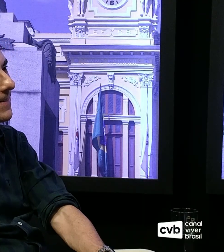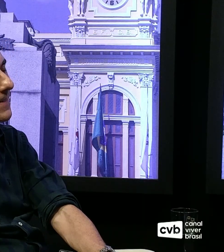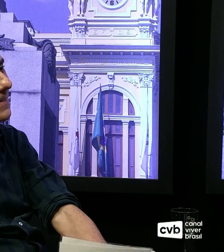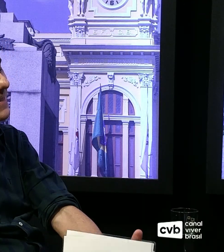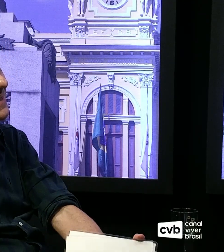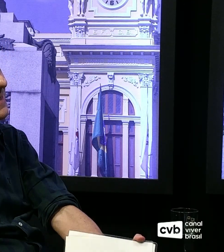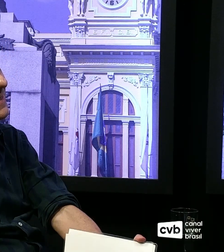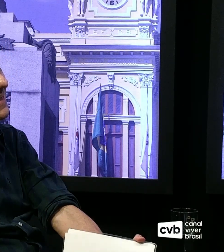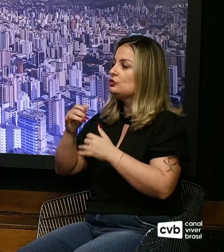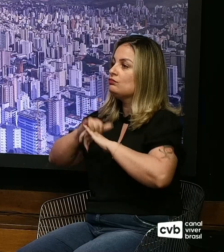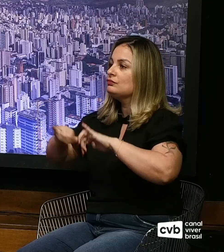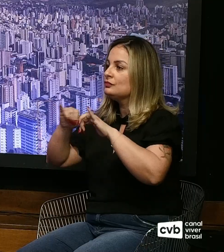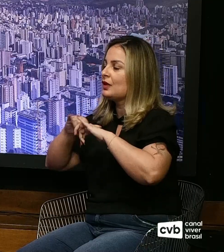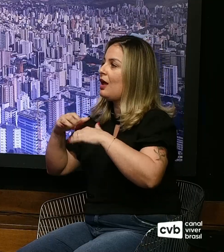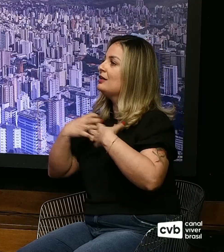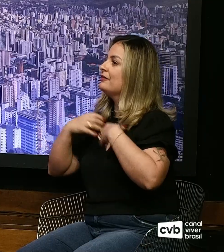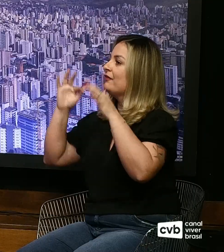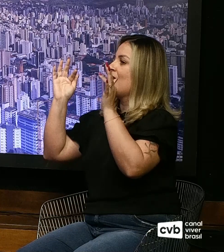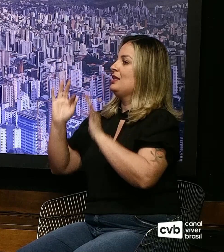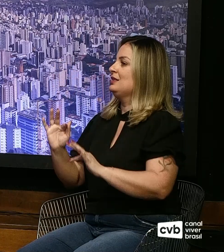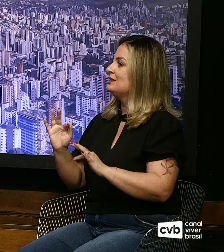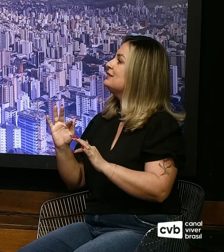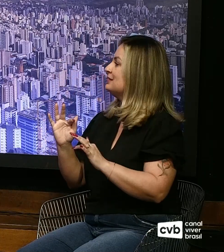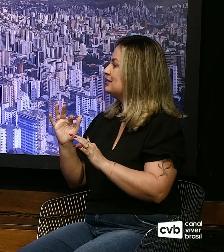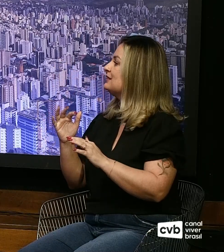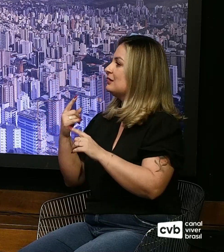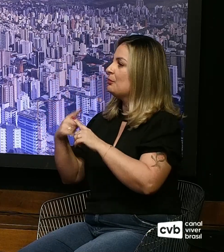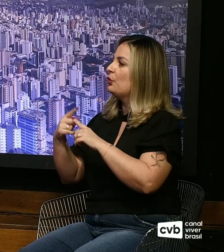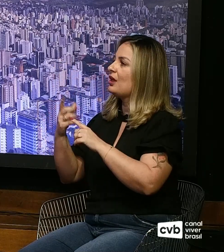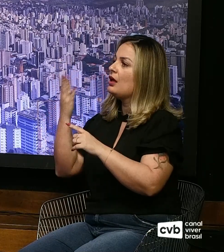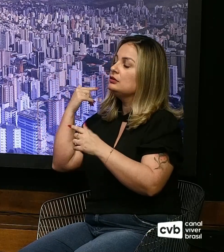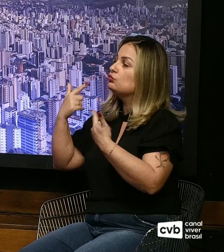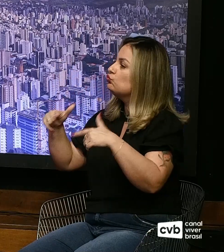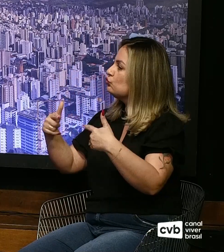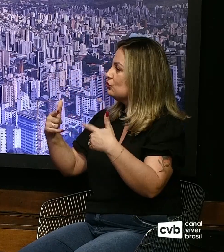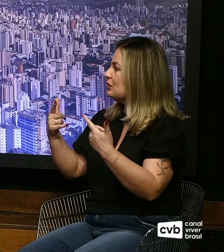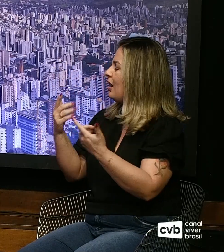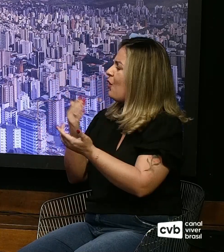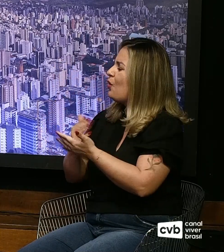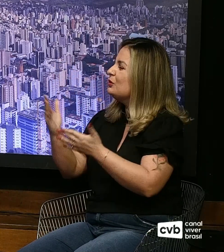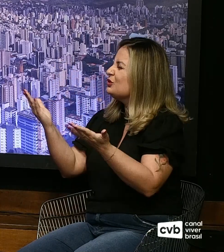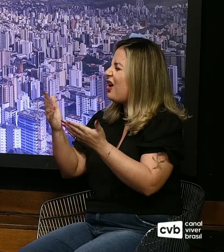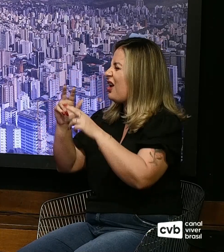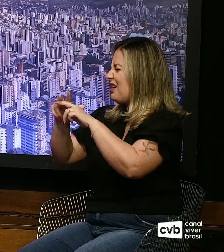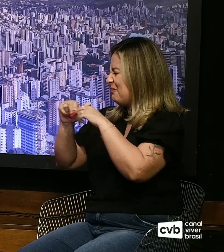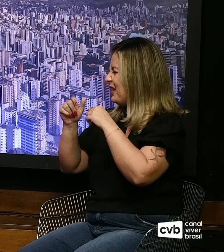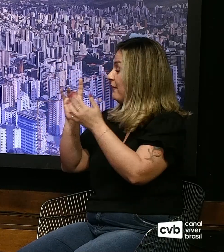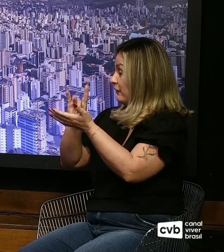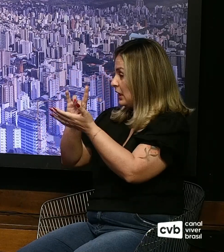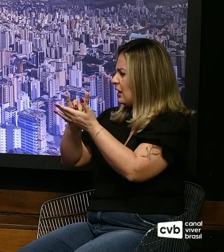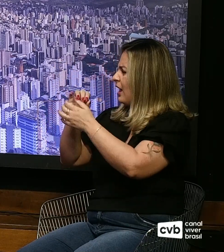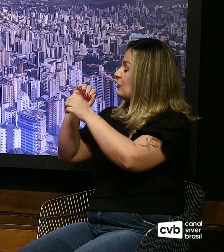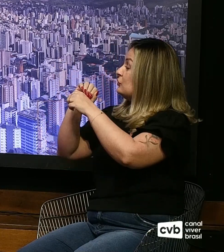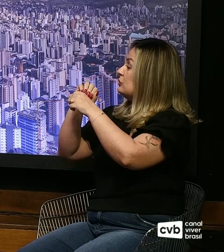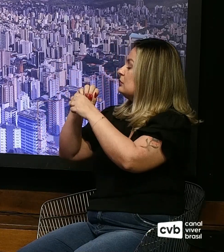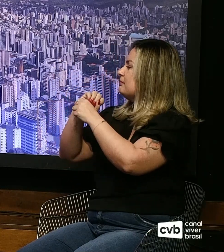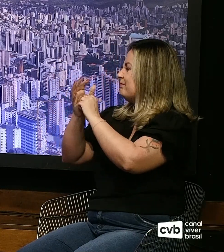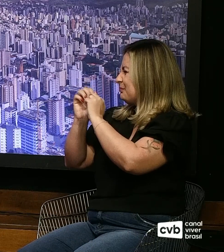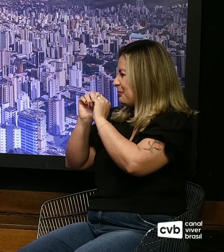a Rosane tem feito bastante divulgação das atividades, eu fico feliz de ficar sabendo o que está acontecendo. E a